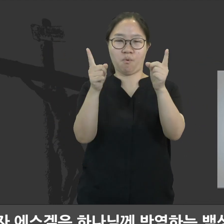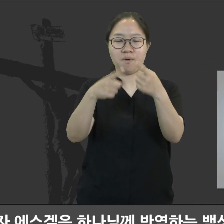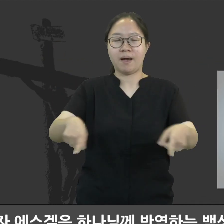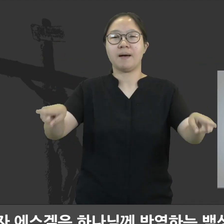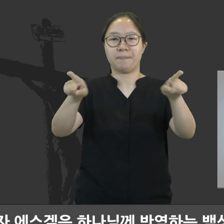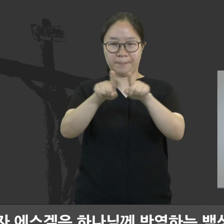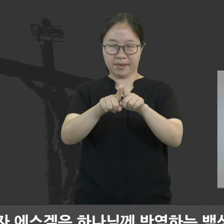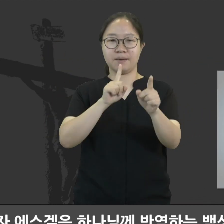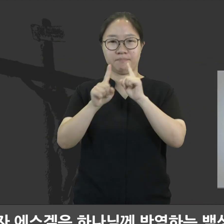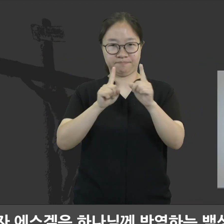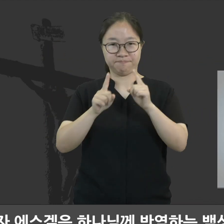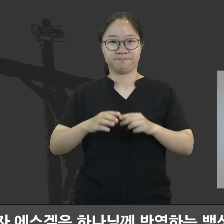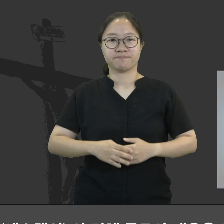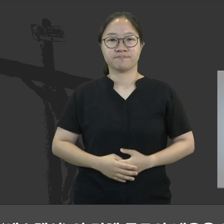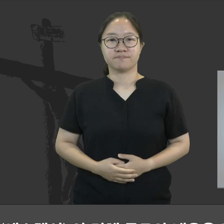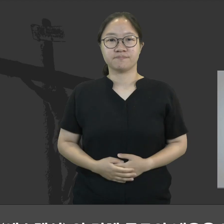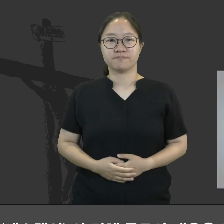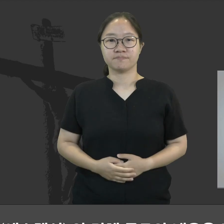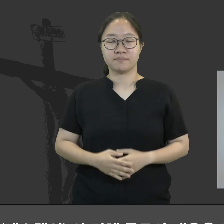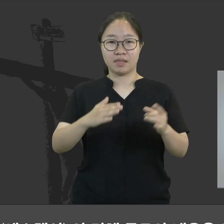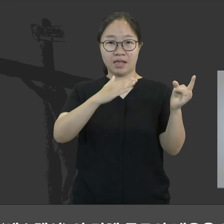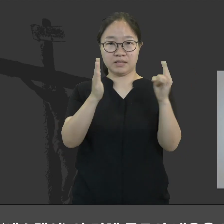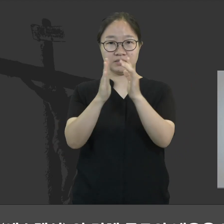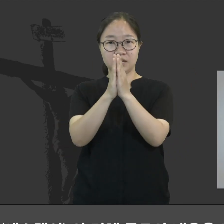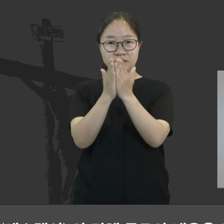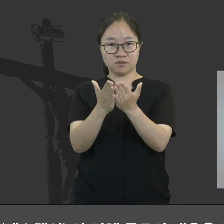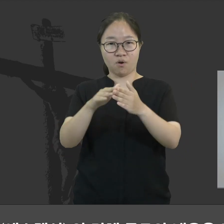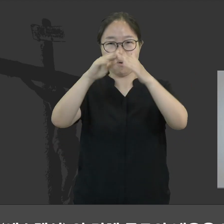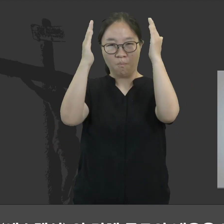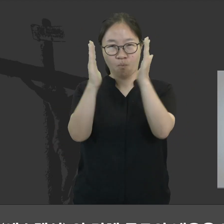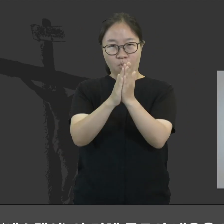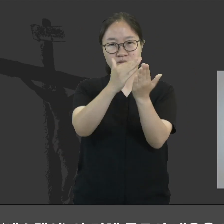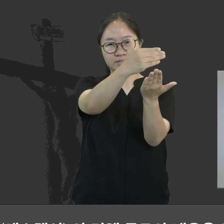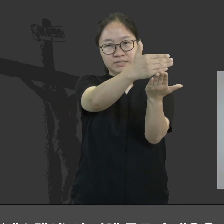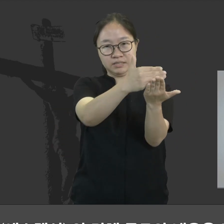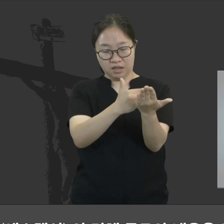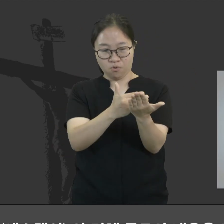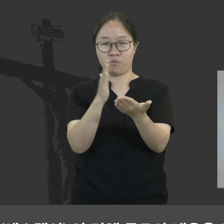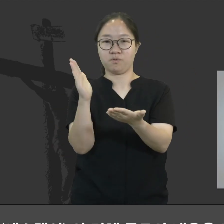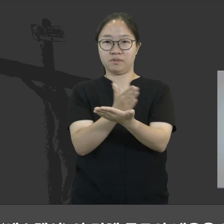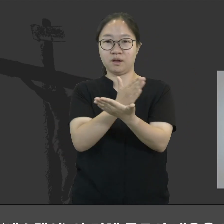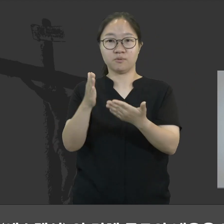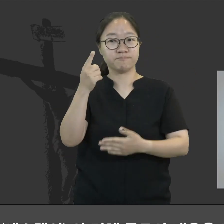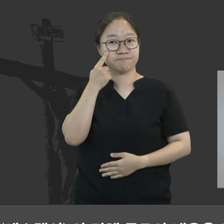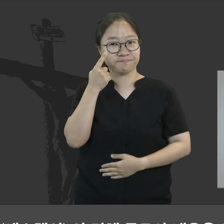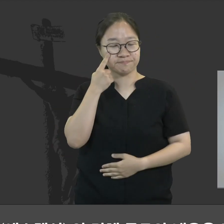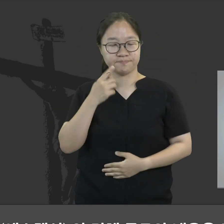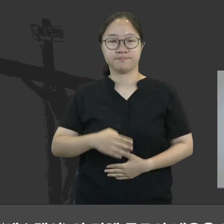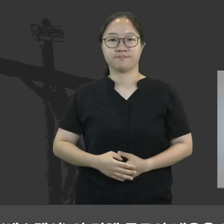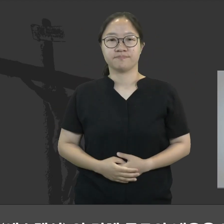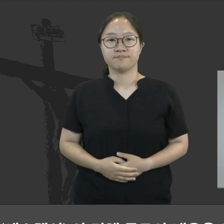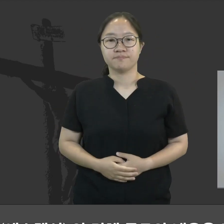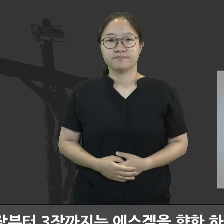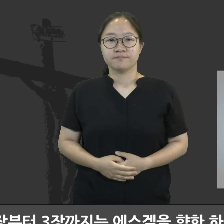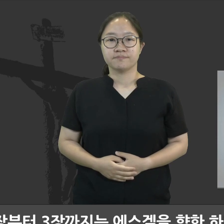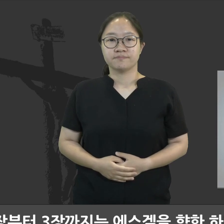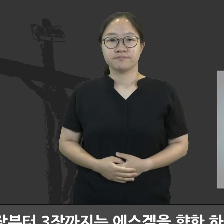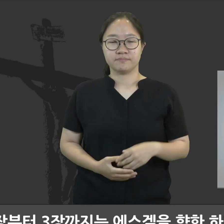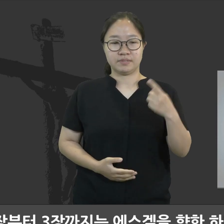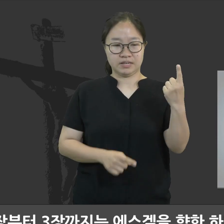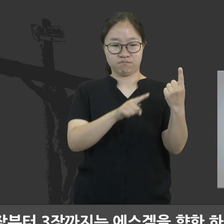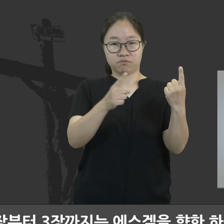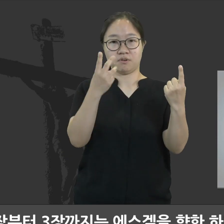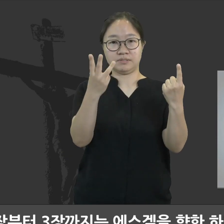함께 예언합니다. 에스겔서의 전체 구조와 내용을 크게 나누어서 살펴보겠습니다.